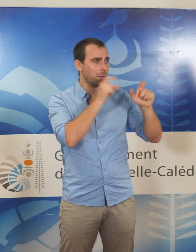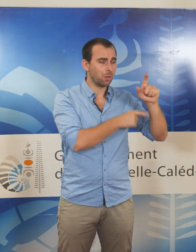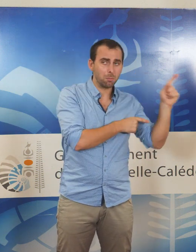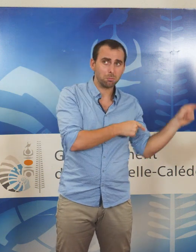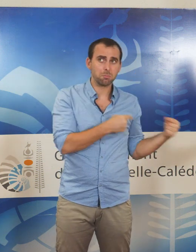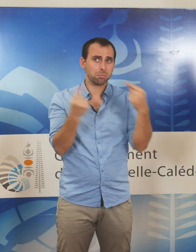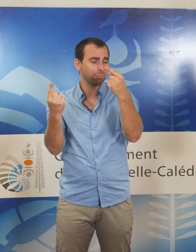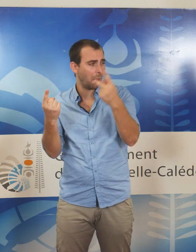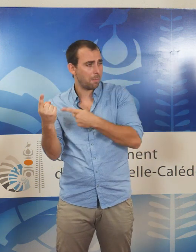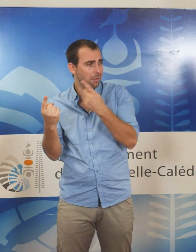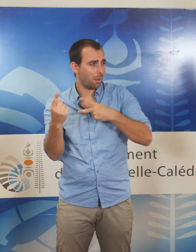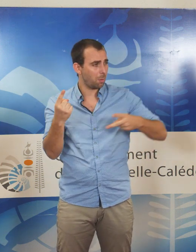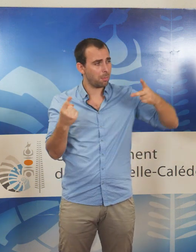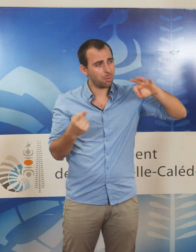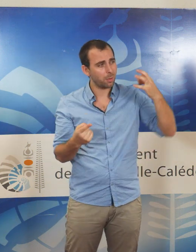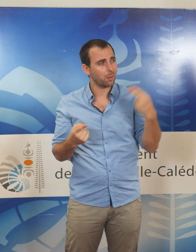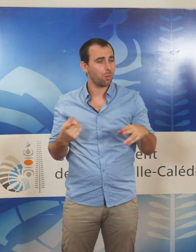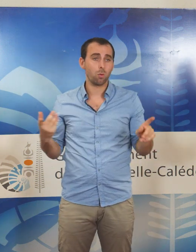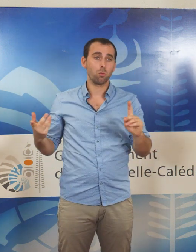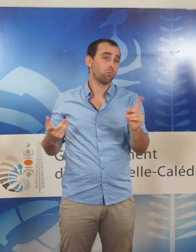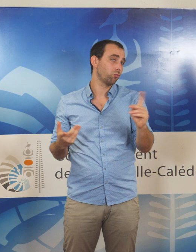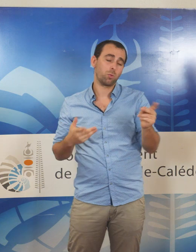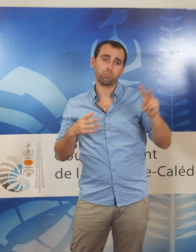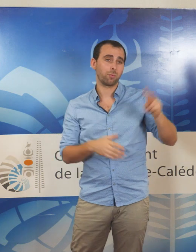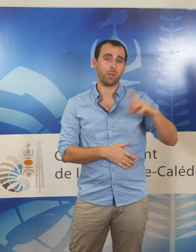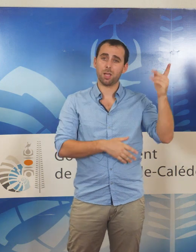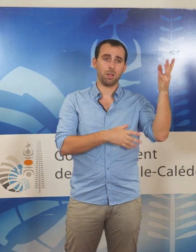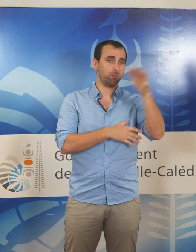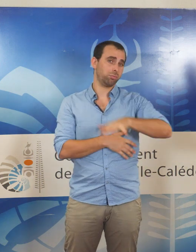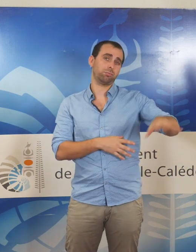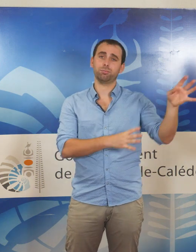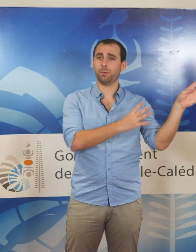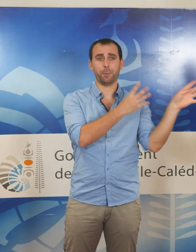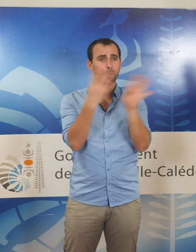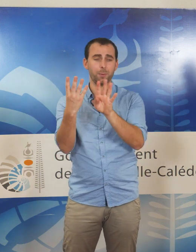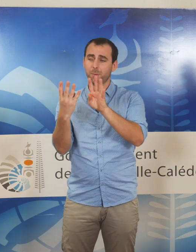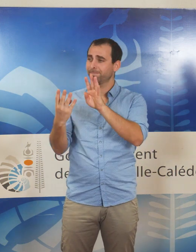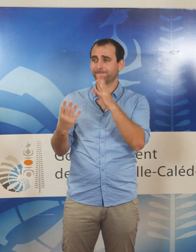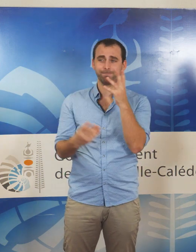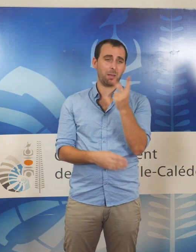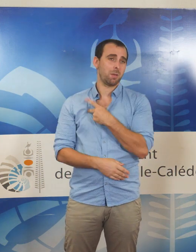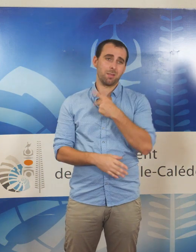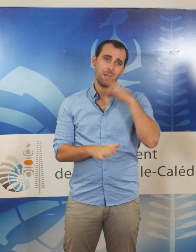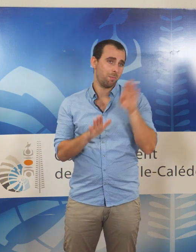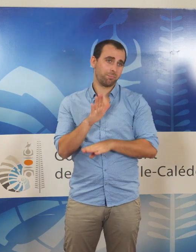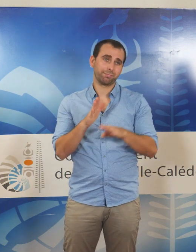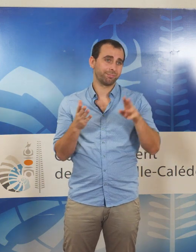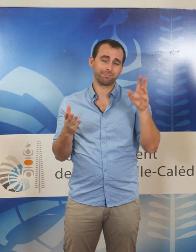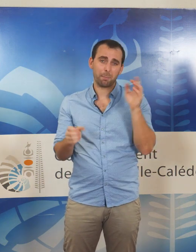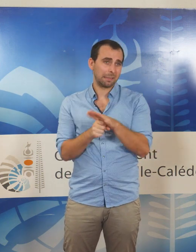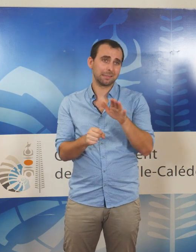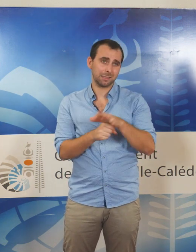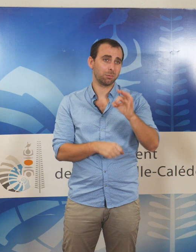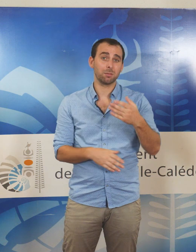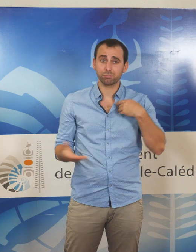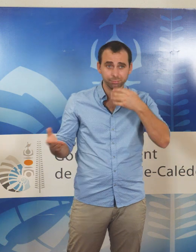médecin Non, même insuffisamment. Enfin, je vous dis, si vous avez le moindre symptôme, mal à la